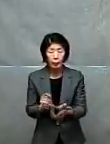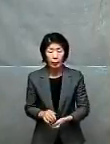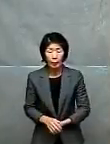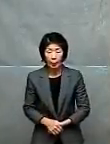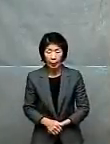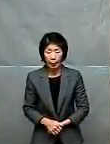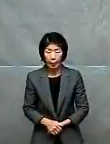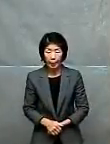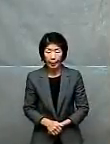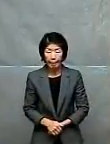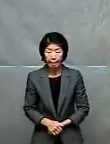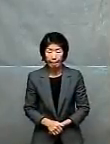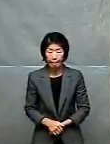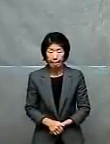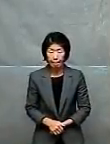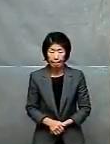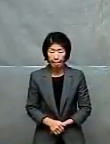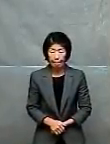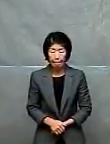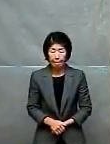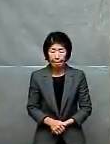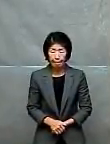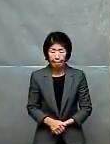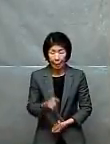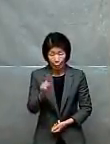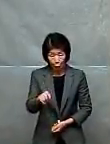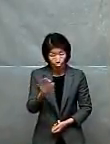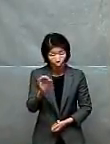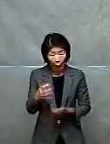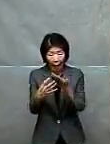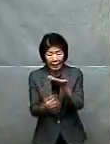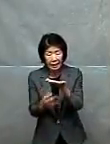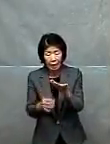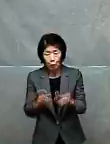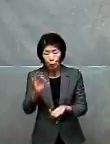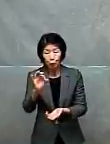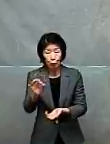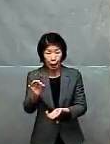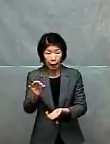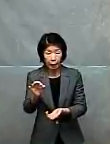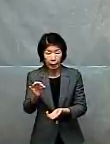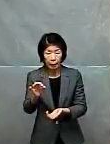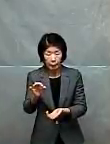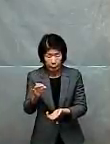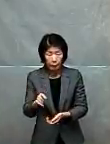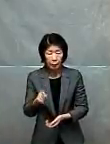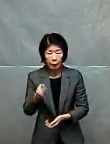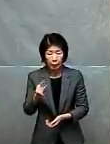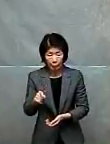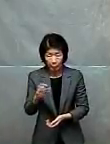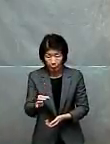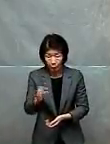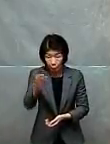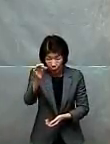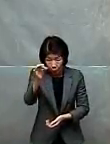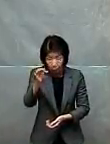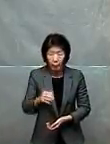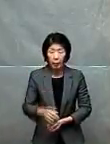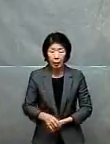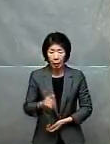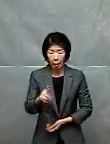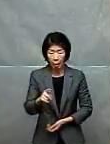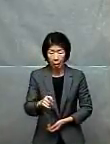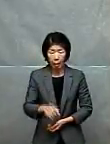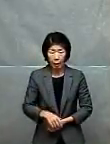ののそのしおり代といいますか、印刷物代をちょっと高額なので、あのちょっと払